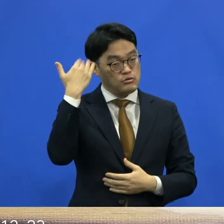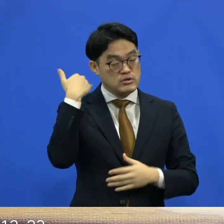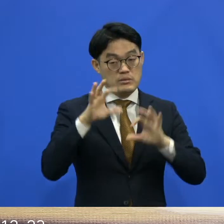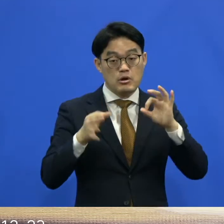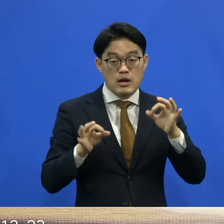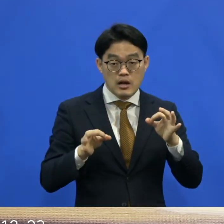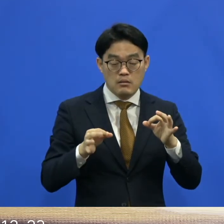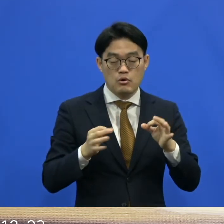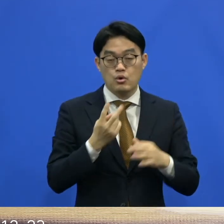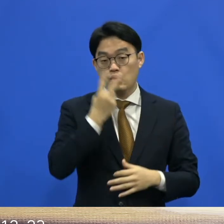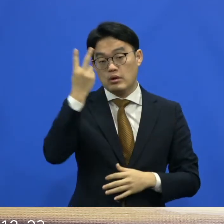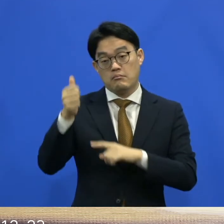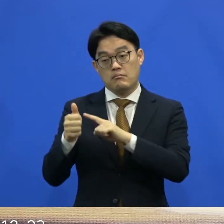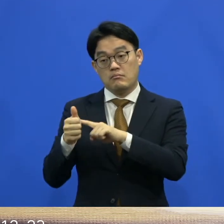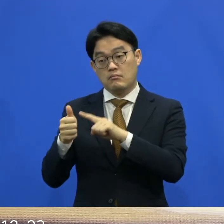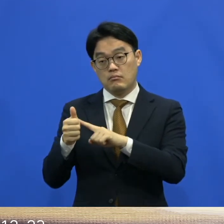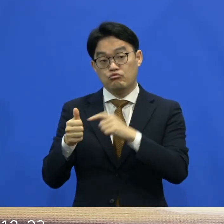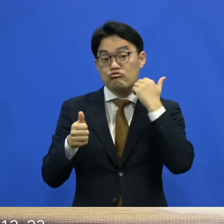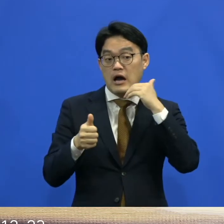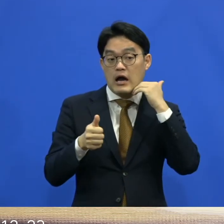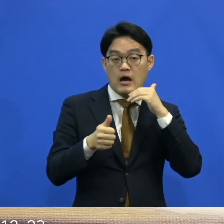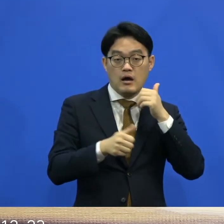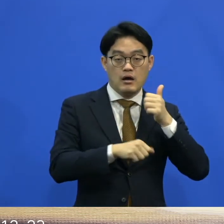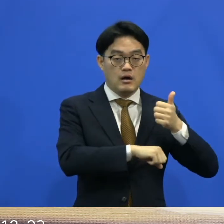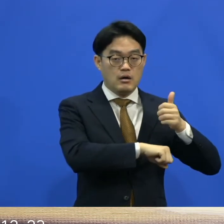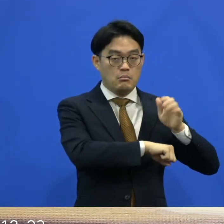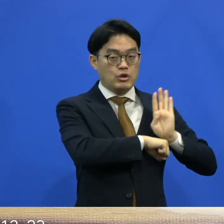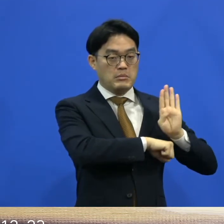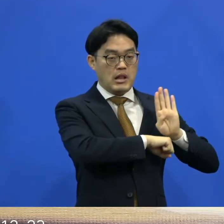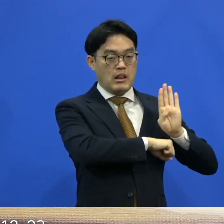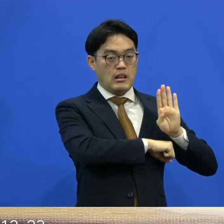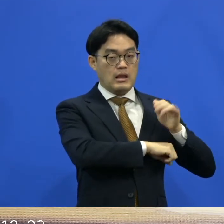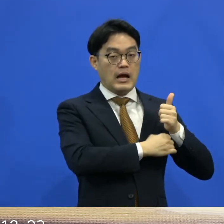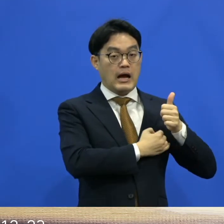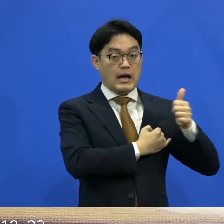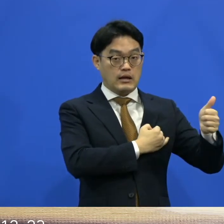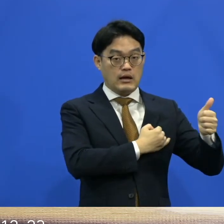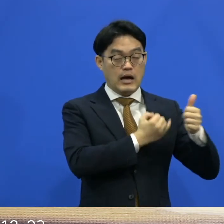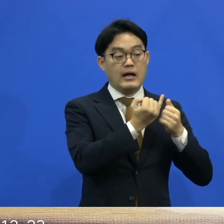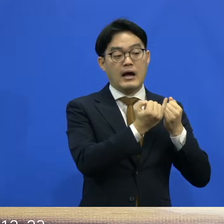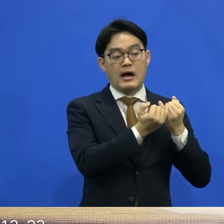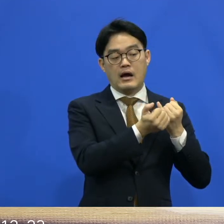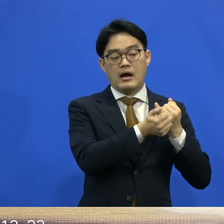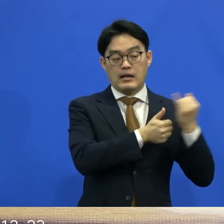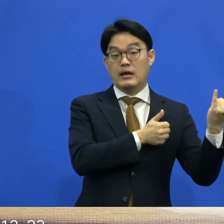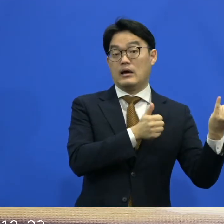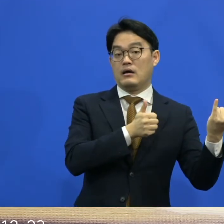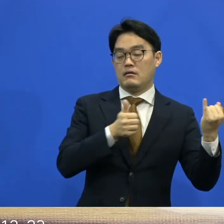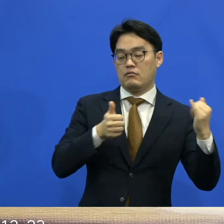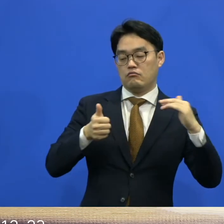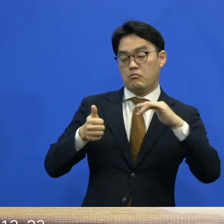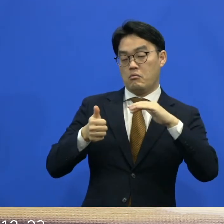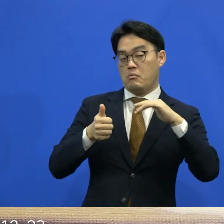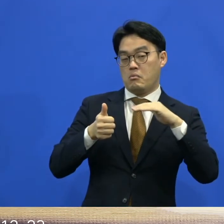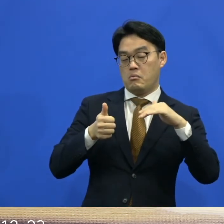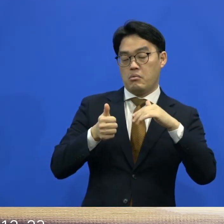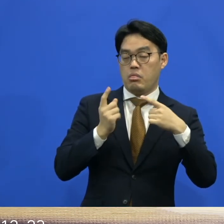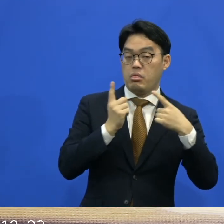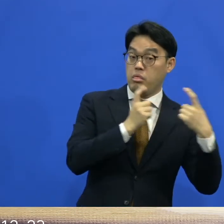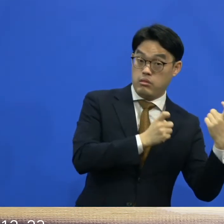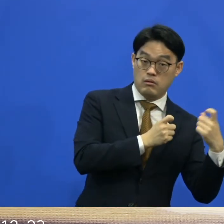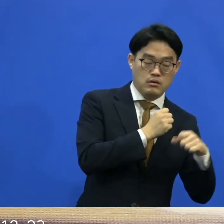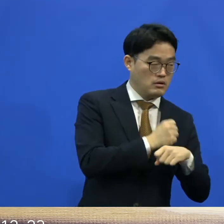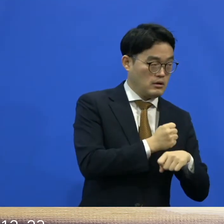밀려왔습니다. 그리고 그런 유혹을 물리치죠. 자, 근데 그 대가는 요셉의 인생을